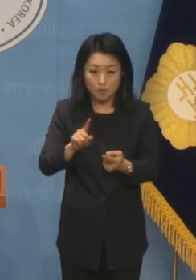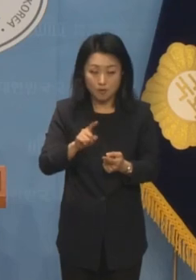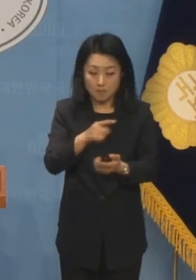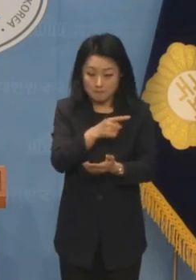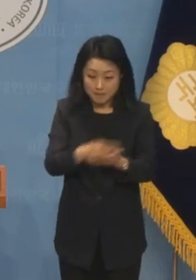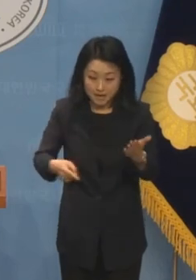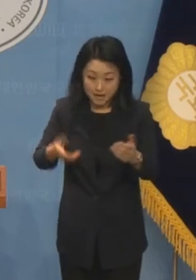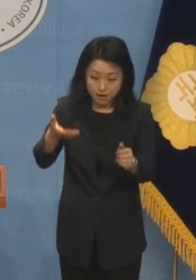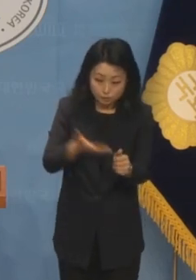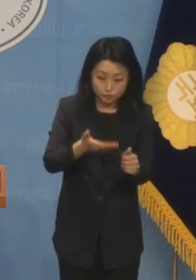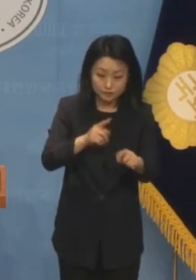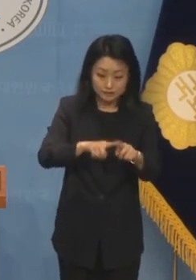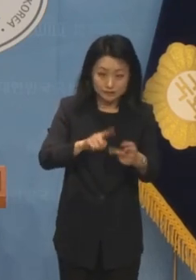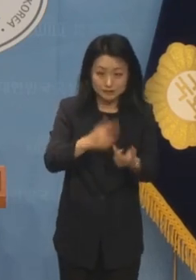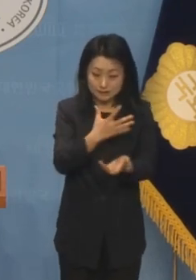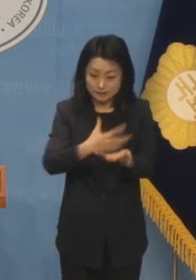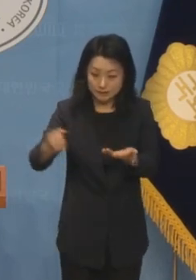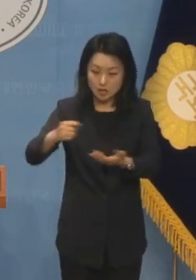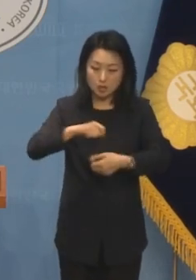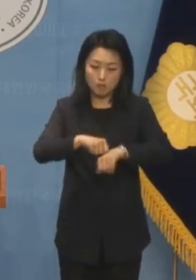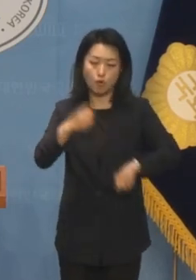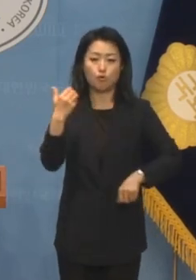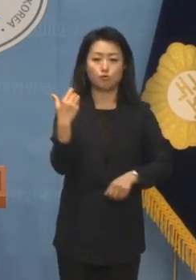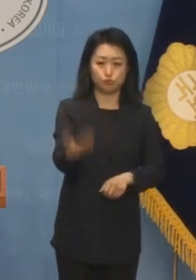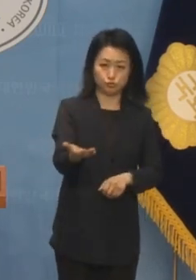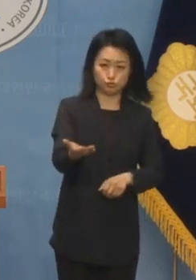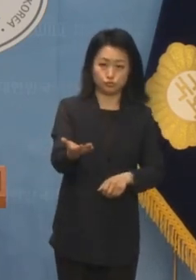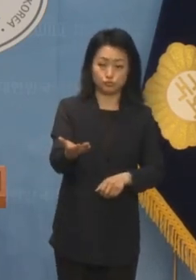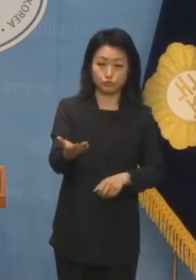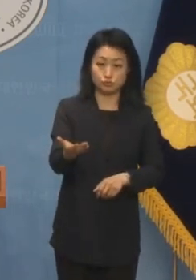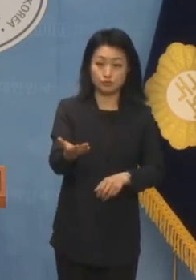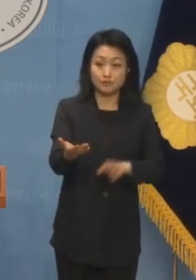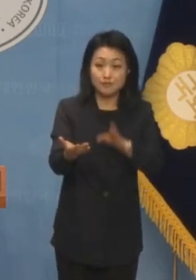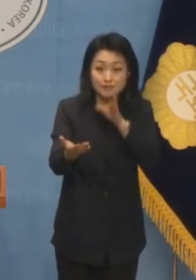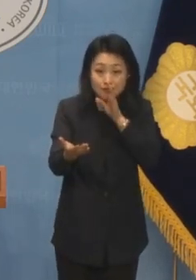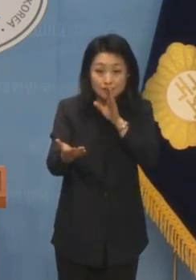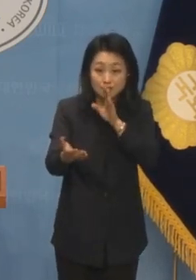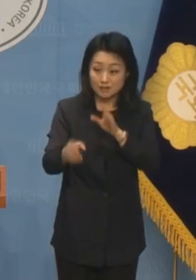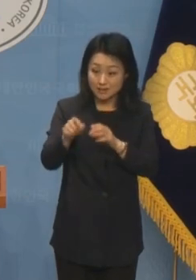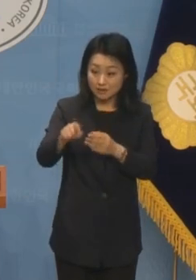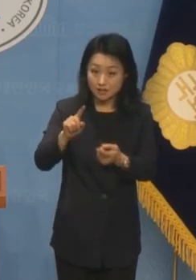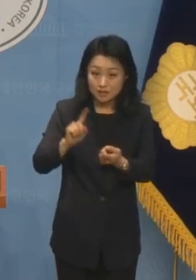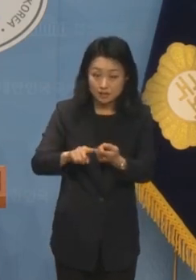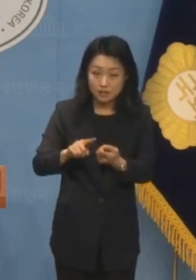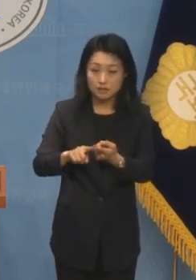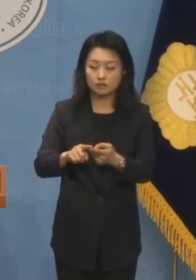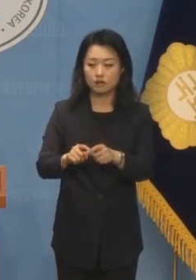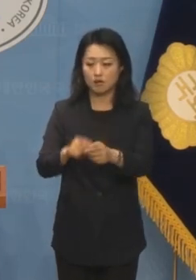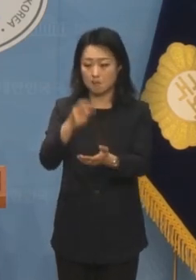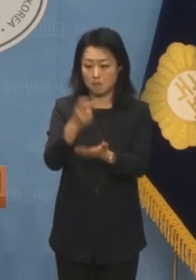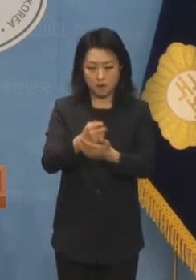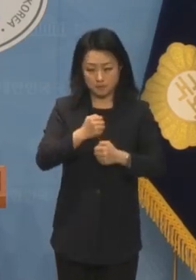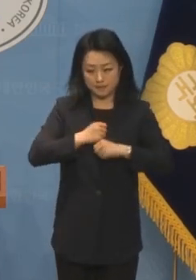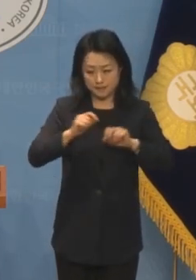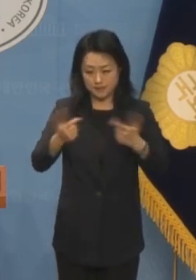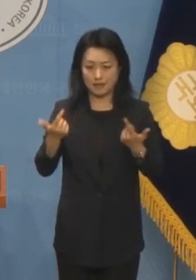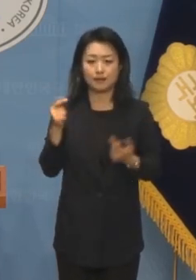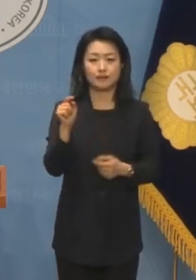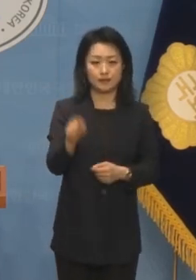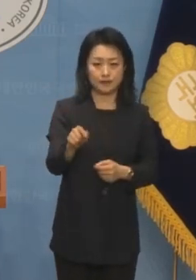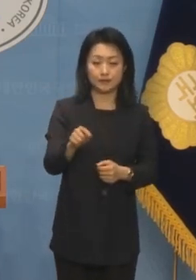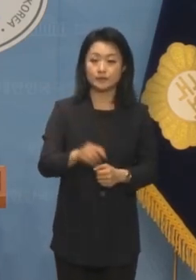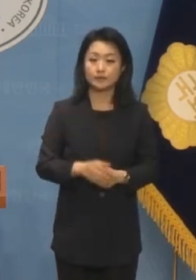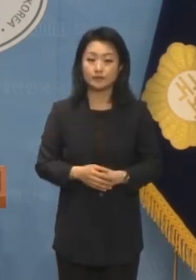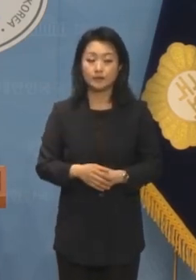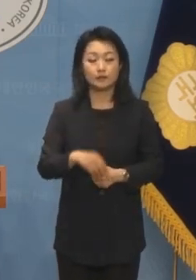자를 처벌하도록 하고 있는 현행법을 정면으로 위반한 것과 다르지 않습니다.